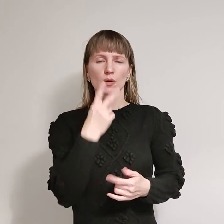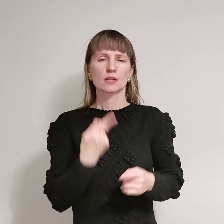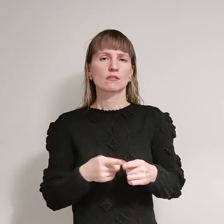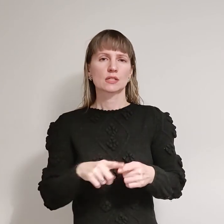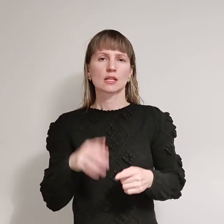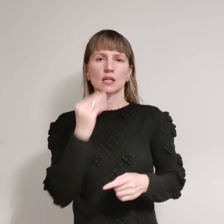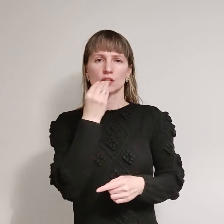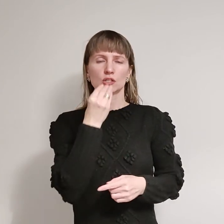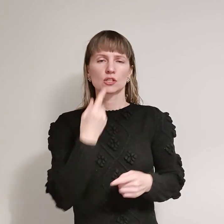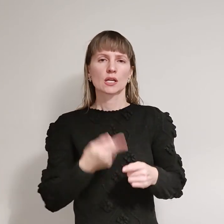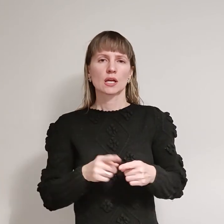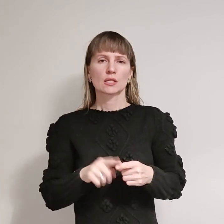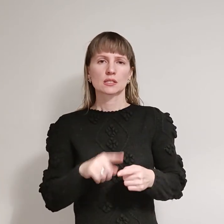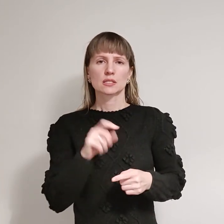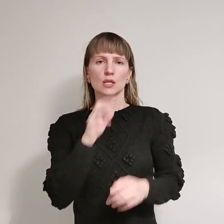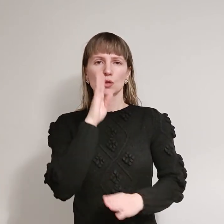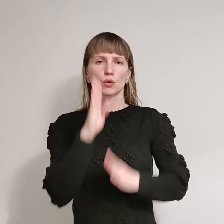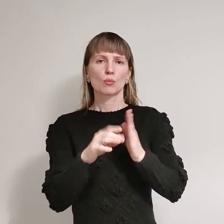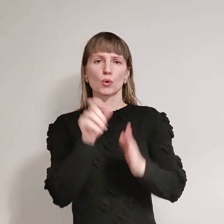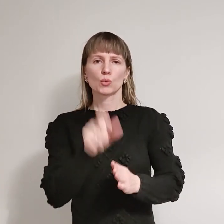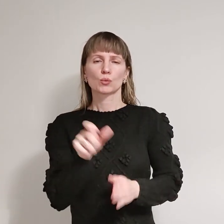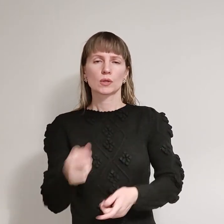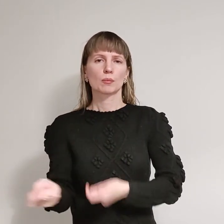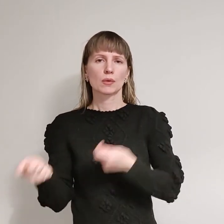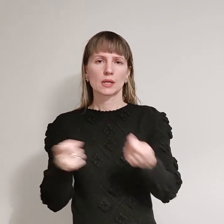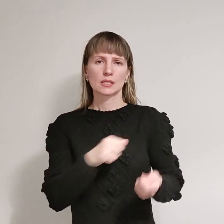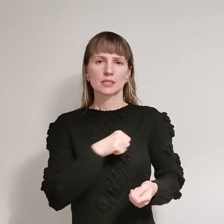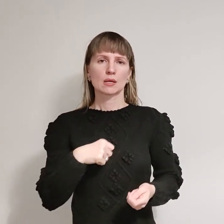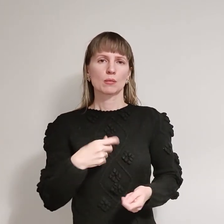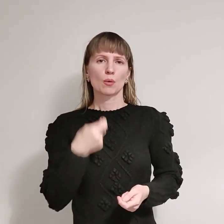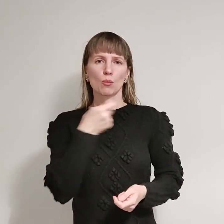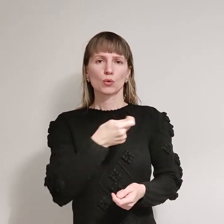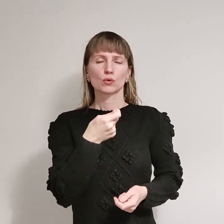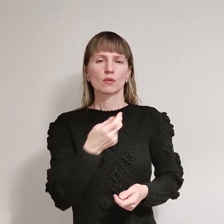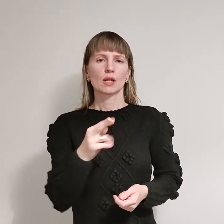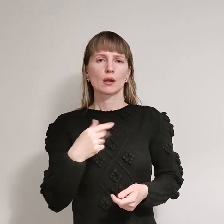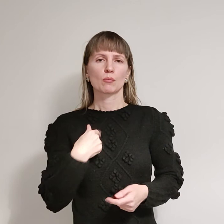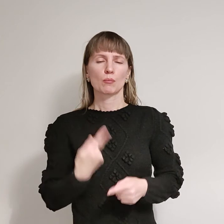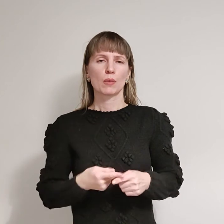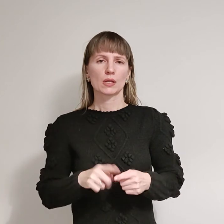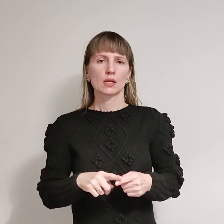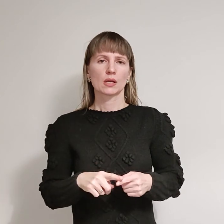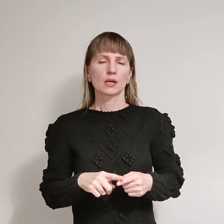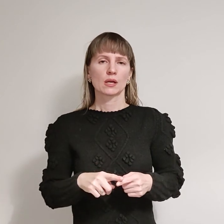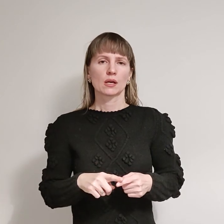їжа, це буквально за добу люди приїхали і самі їх погодували. Для мене, в принципі, здається нездоровим